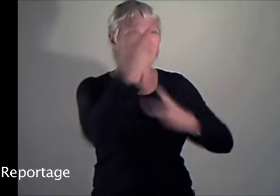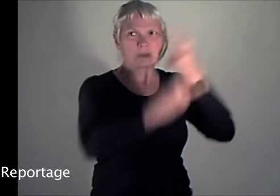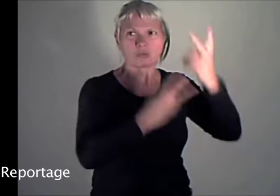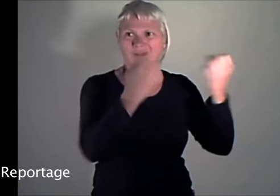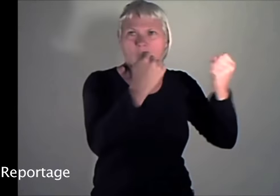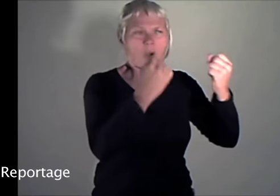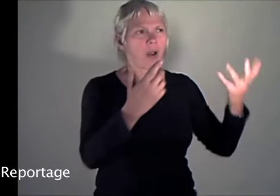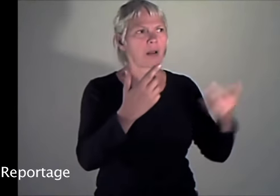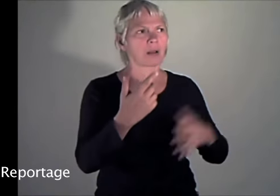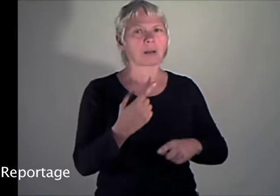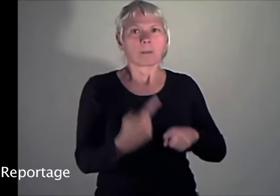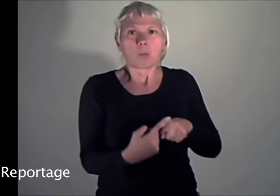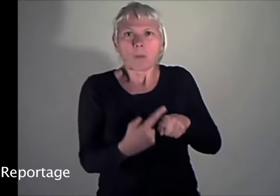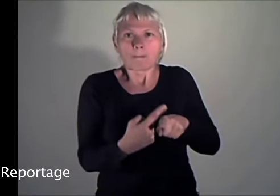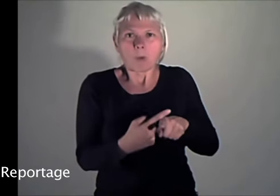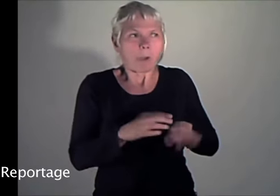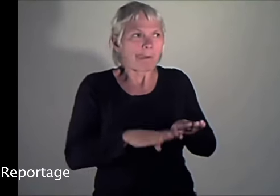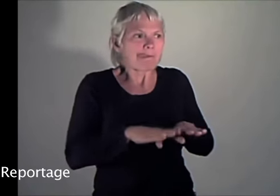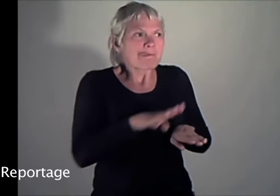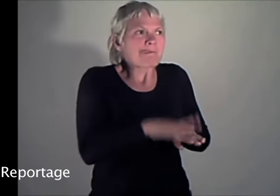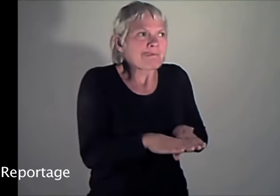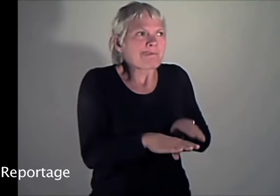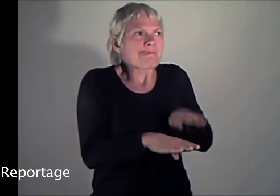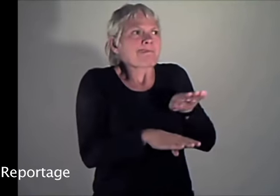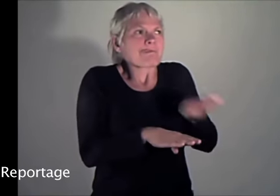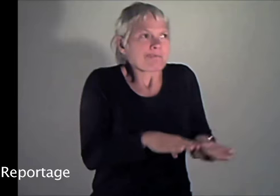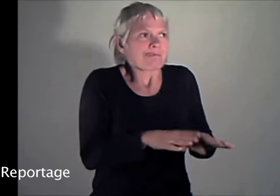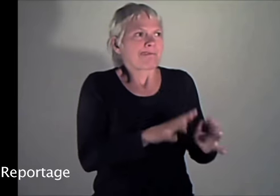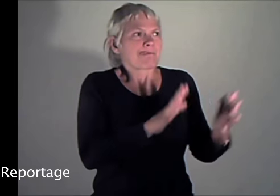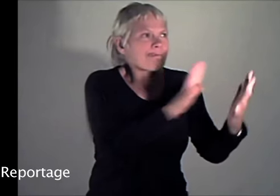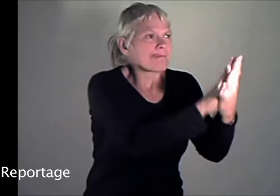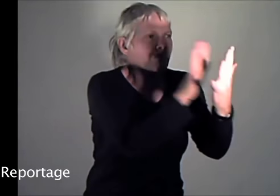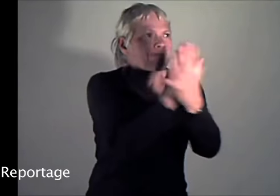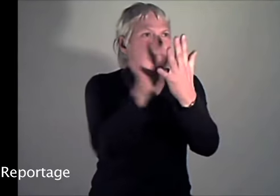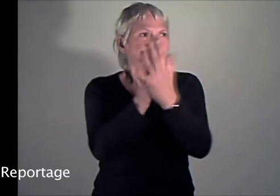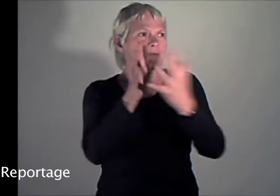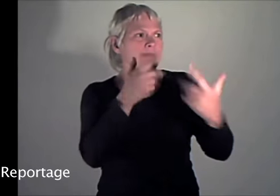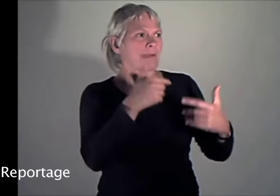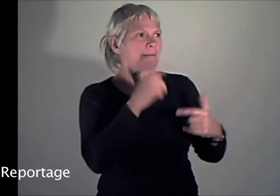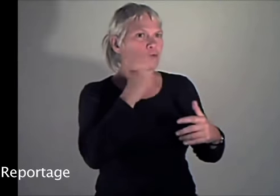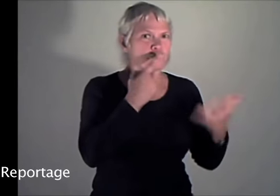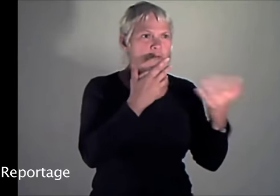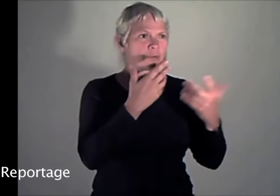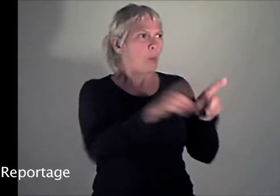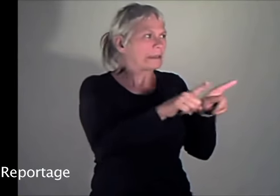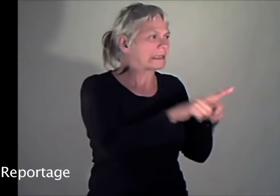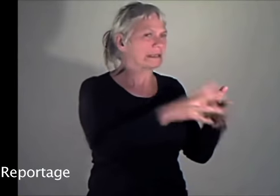personnes étrangères qui arrivent, des sourds qui viennent de l'étranger, qui amènent une autre langue des signes, des